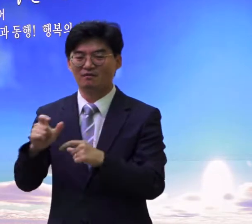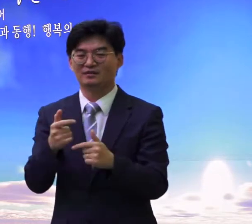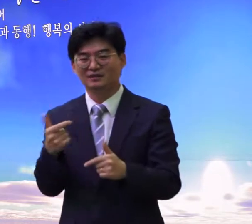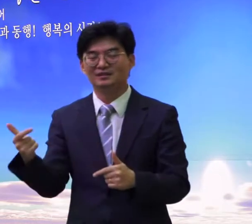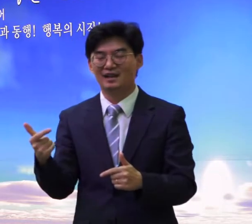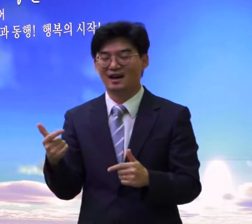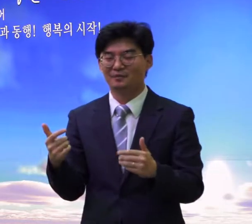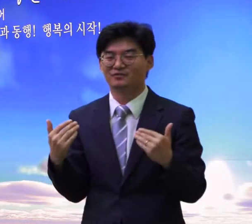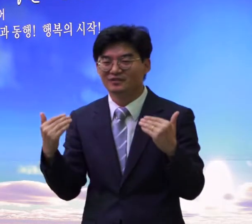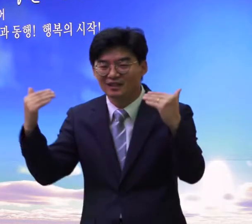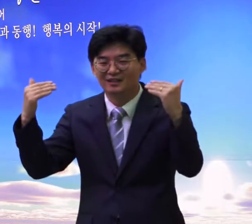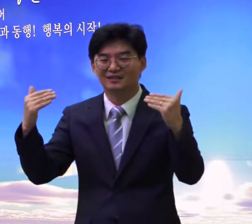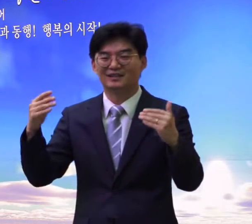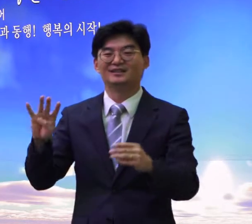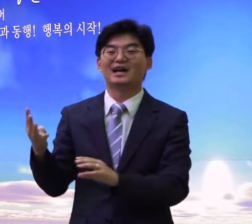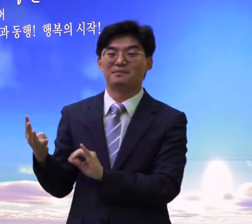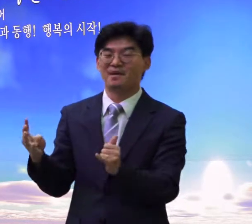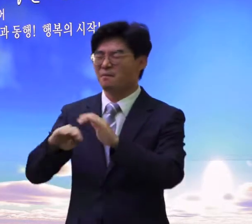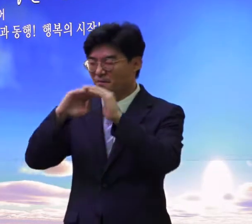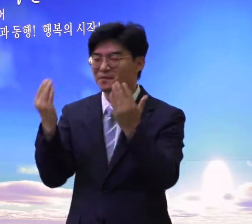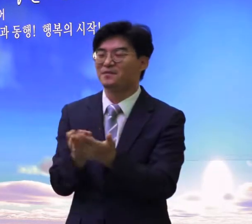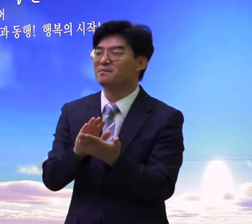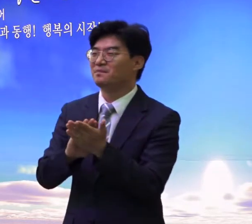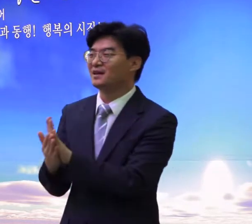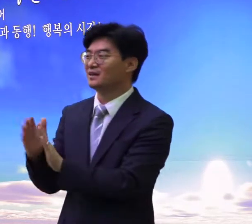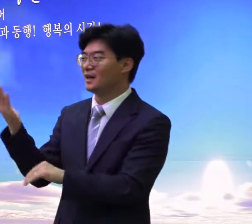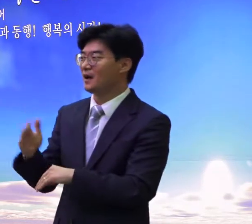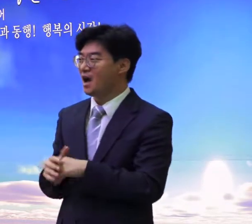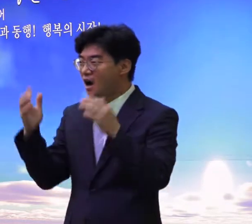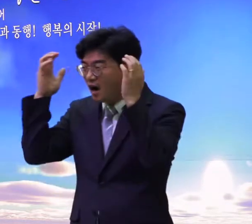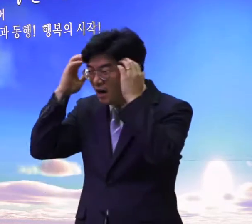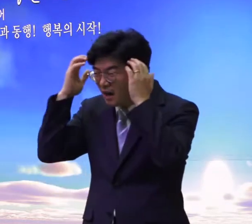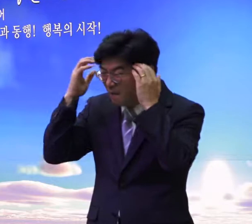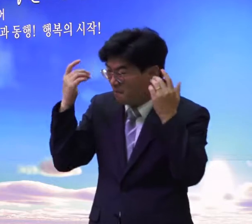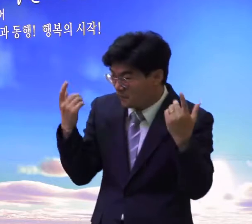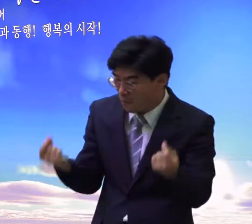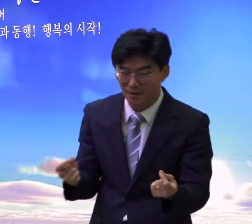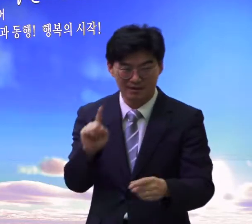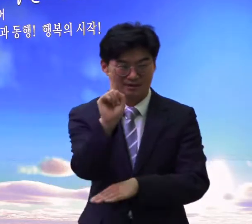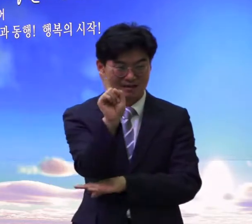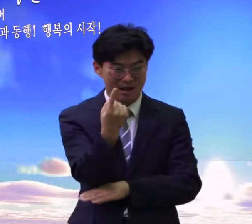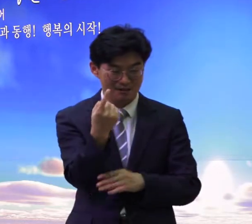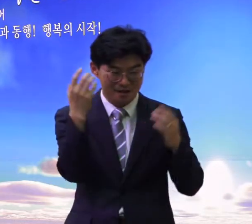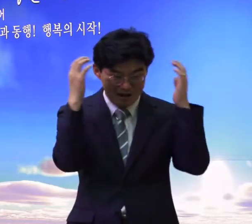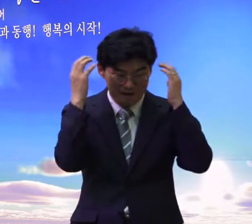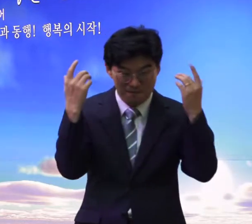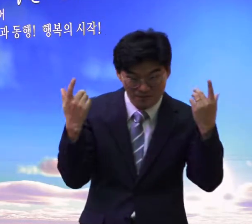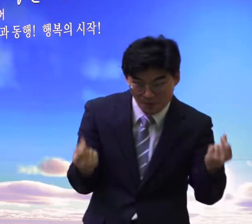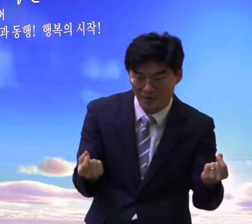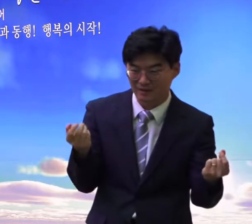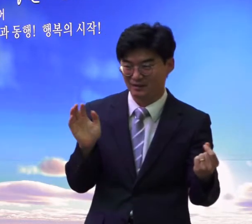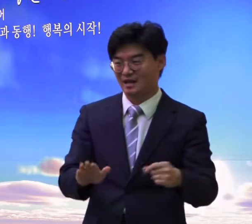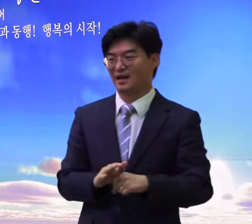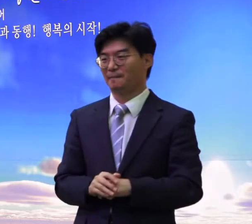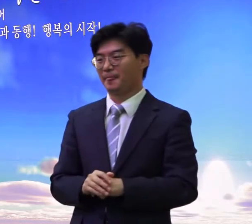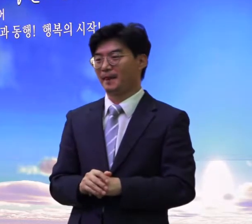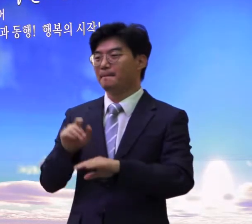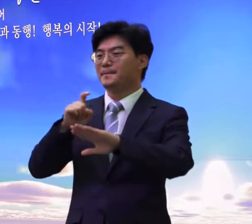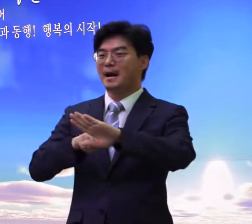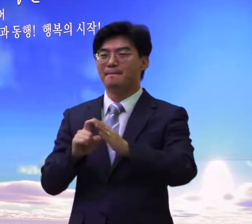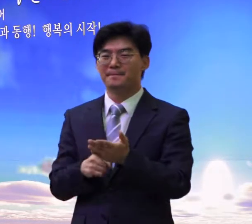것입니다. 분명히 환난당한 자, 그 새로운 왕정시대 속에서 환난당한 자, 빚진 자,